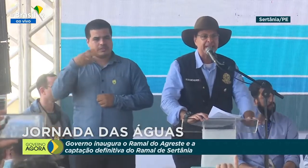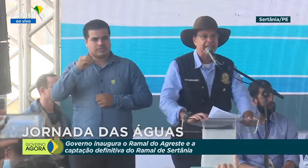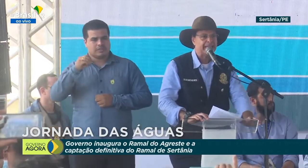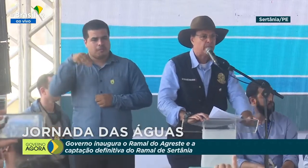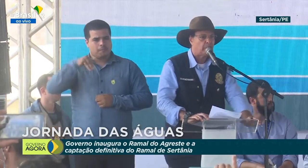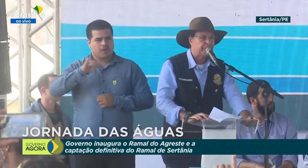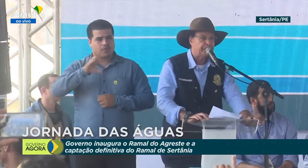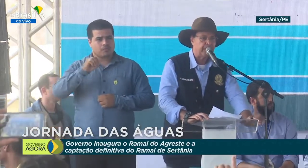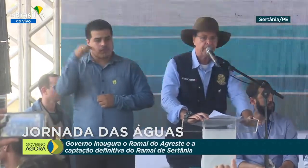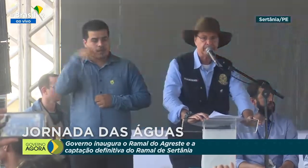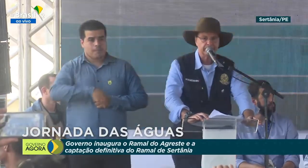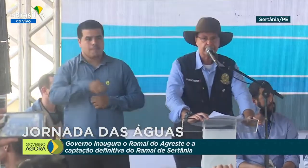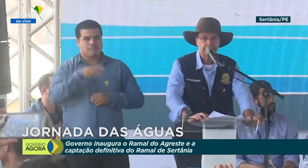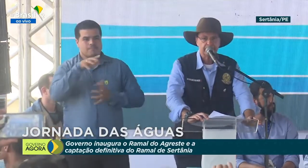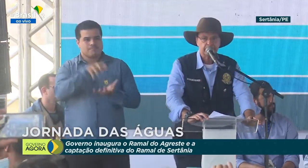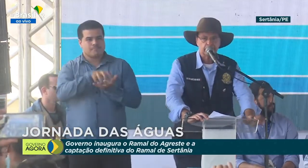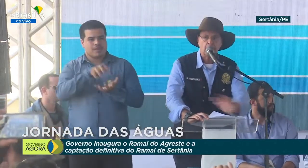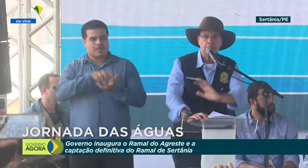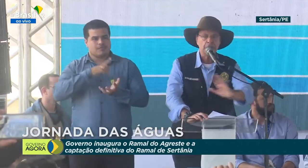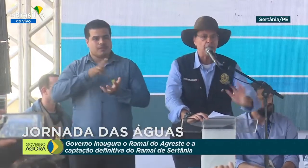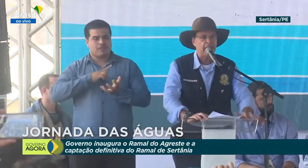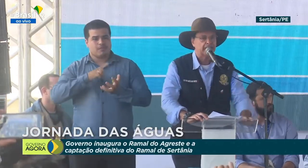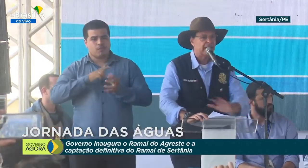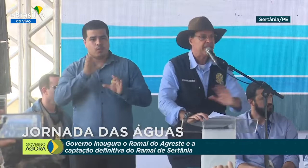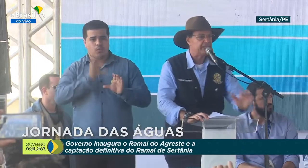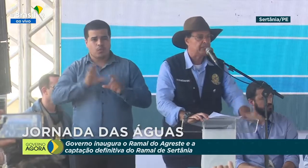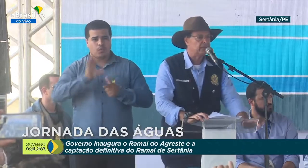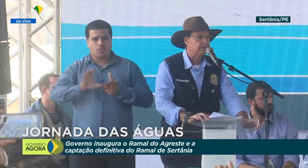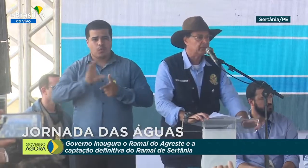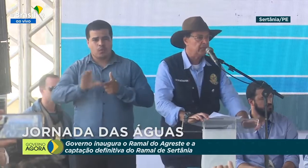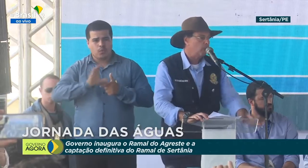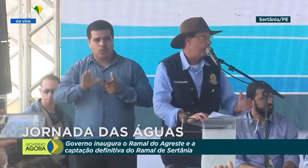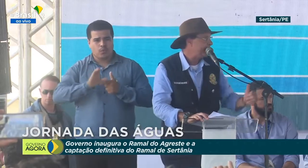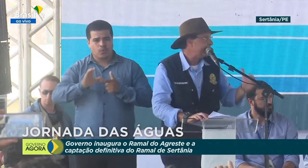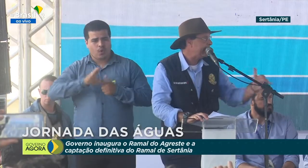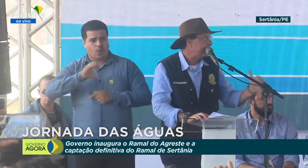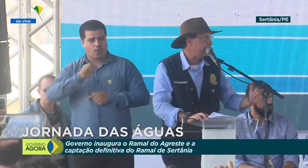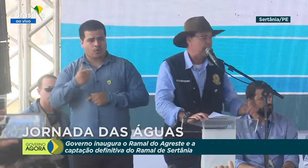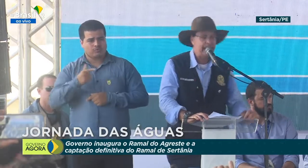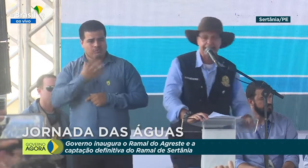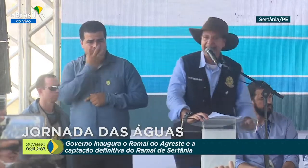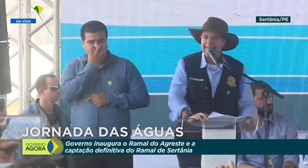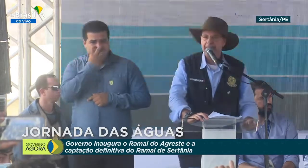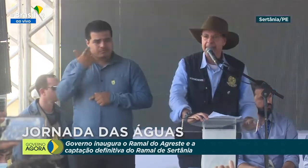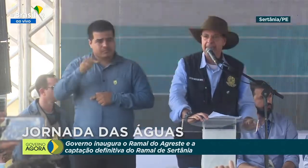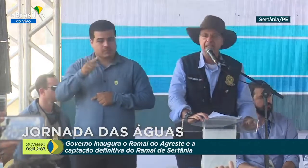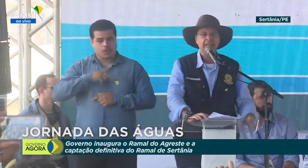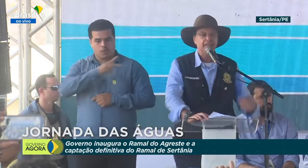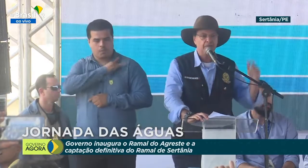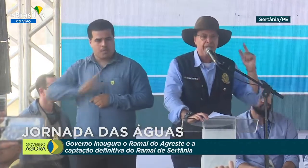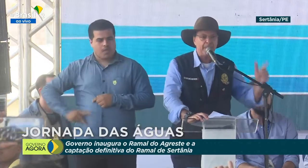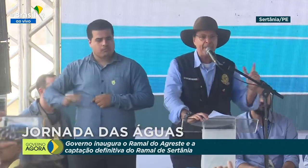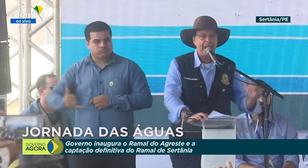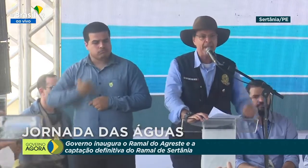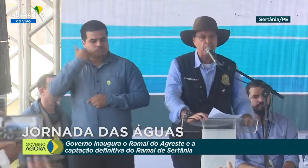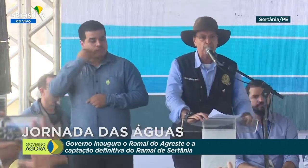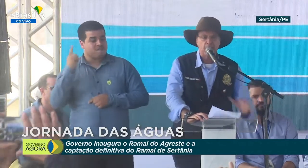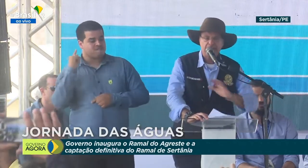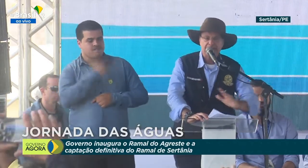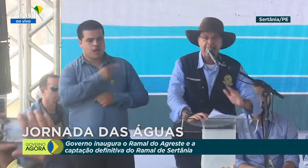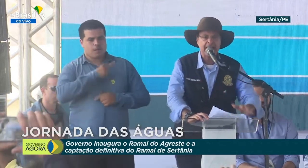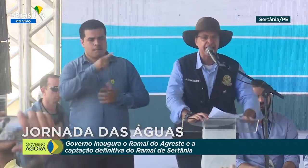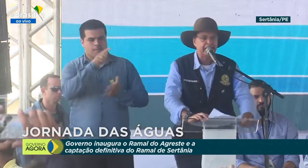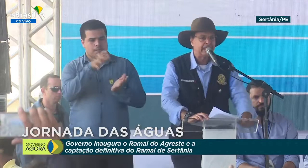Pernambuco teve a crise do oxigênio. Todos os jornais, televisão, o presidente nos liga e determina: vão para